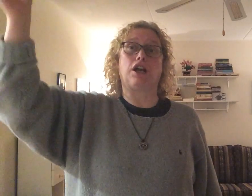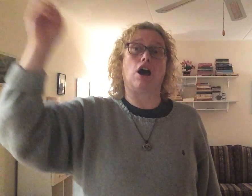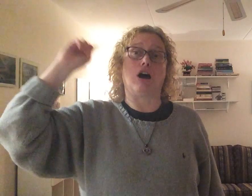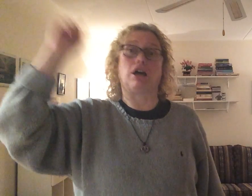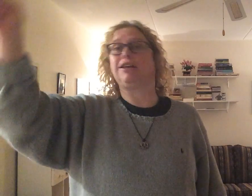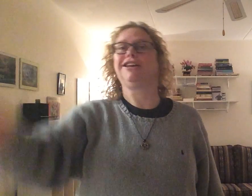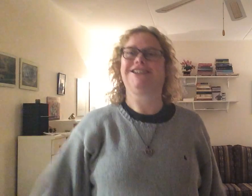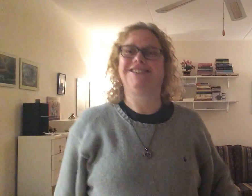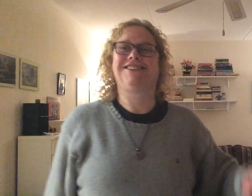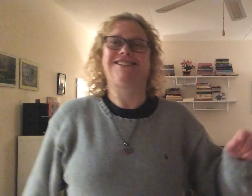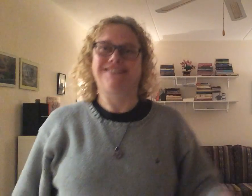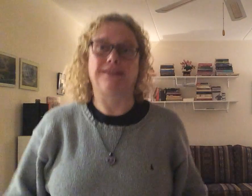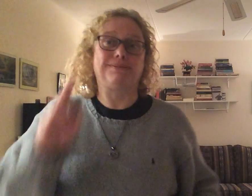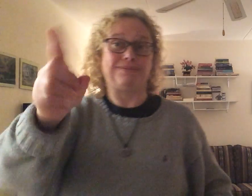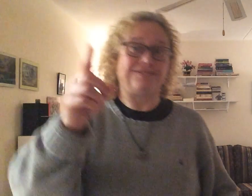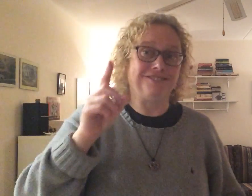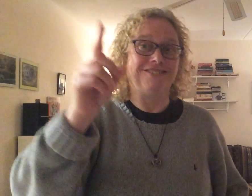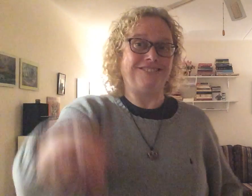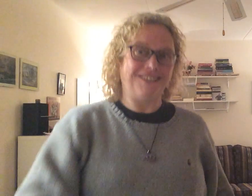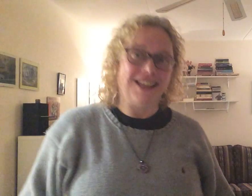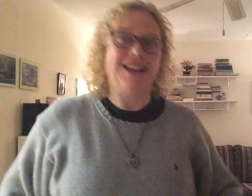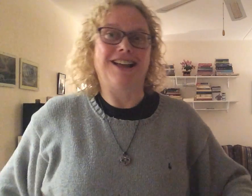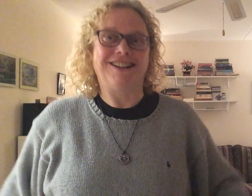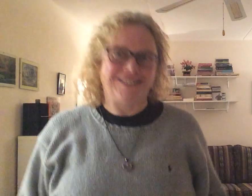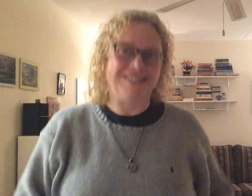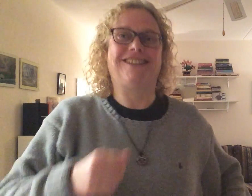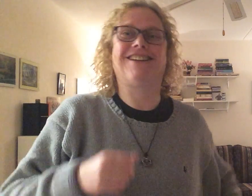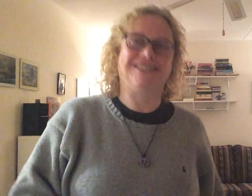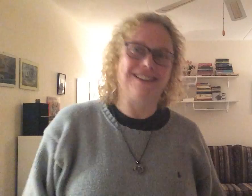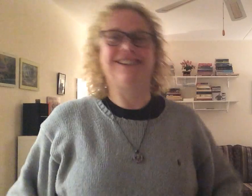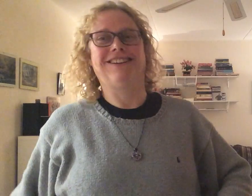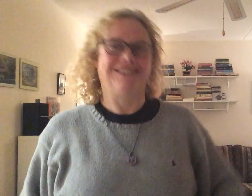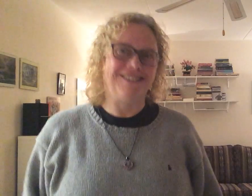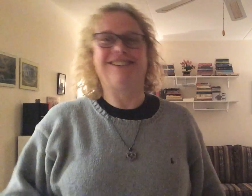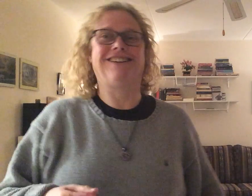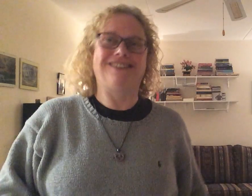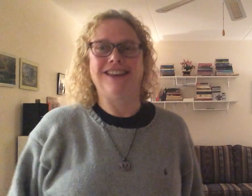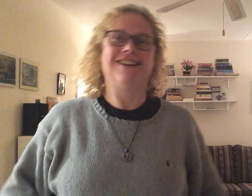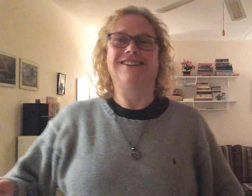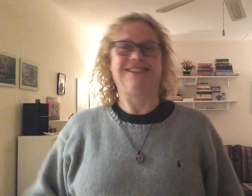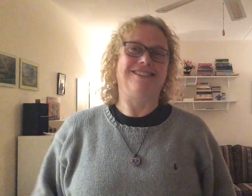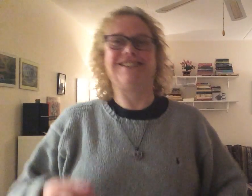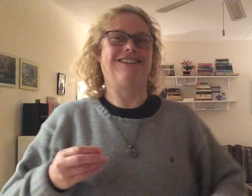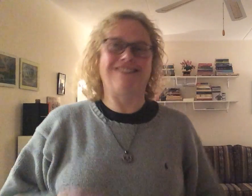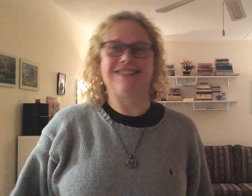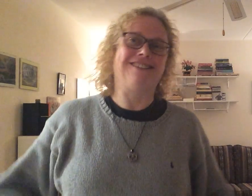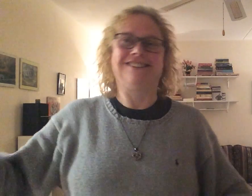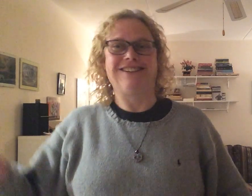genoeg. Stoelen door je raad, dan vering uit je boek. Je wil alleen maar meer, maar jij hebt nooit genoeg. We komen naar je huis, van